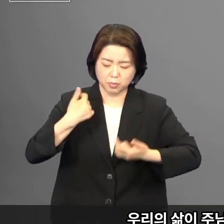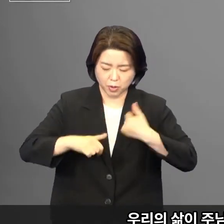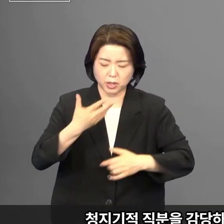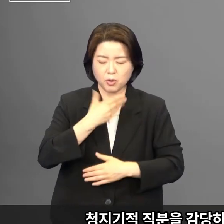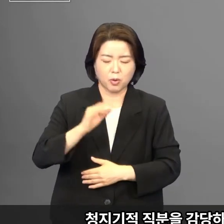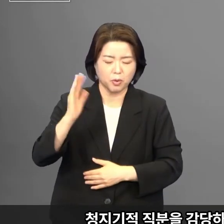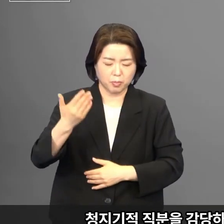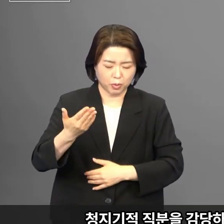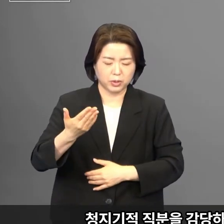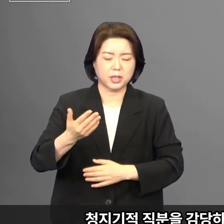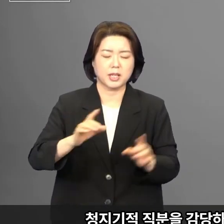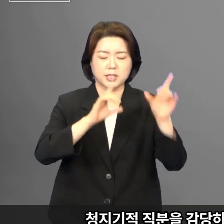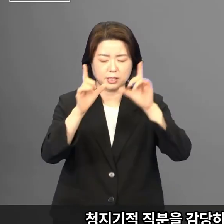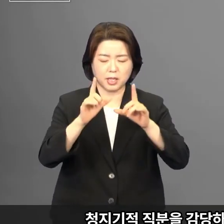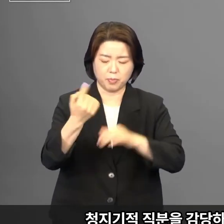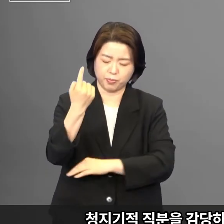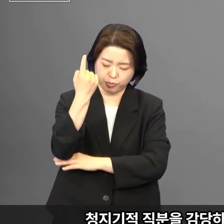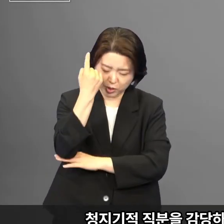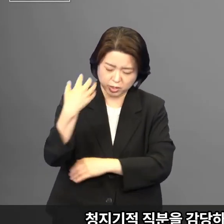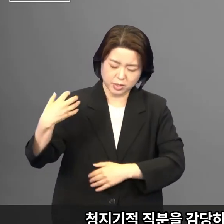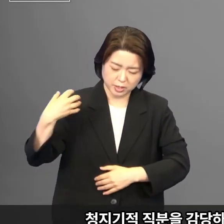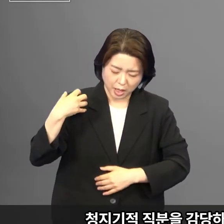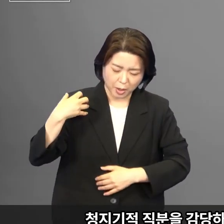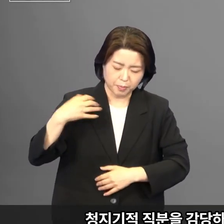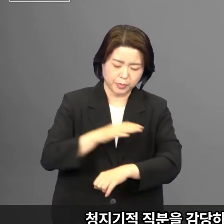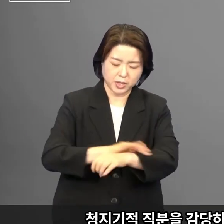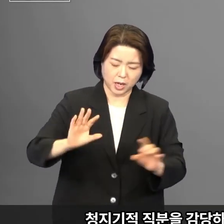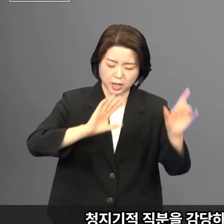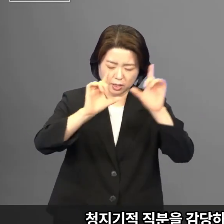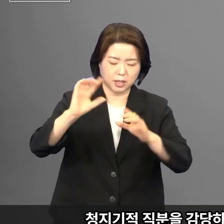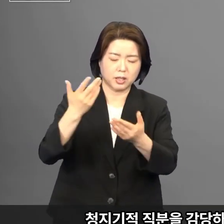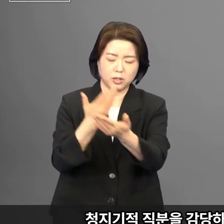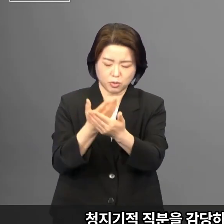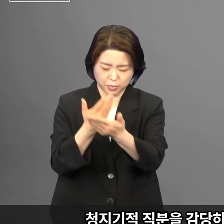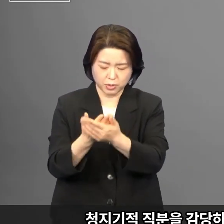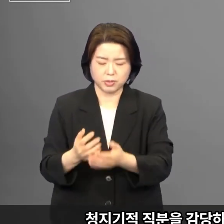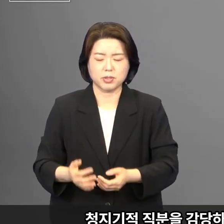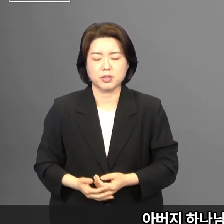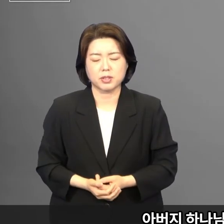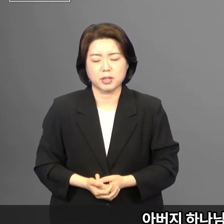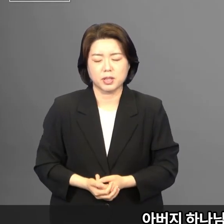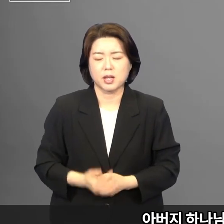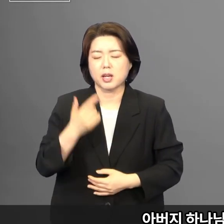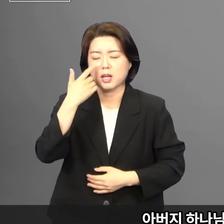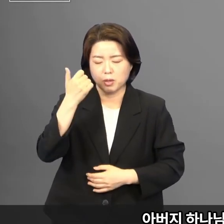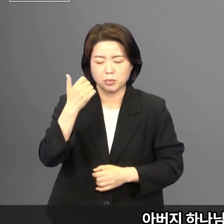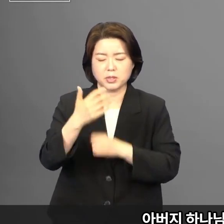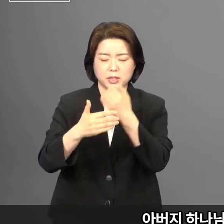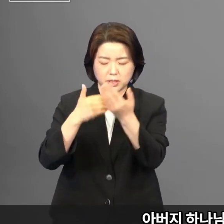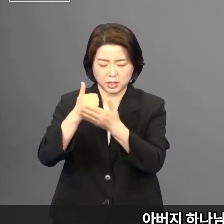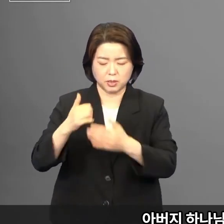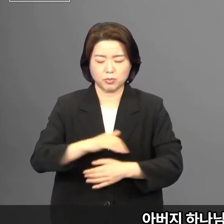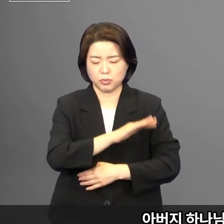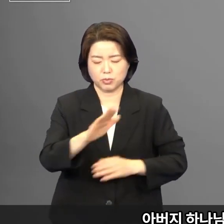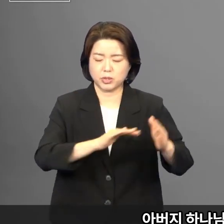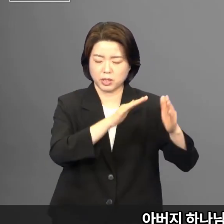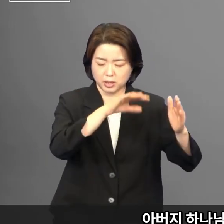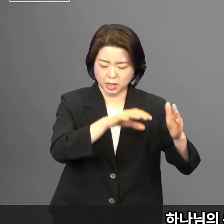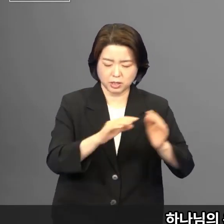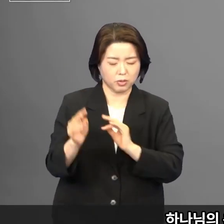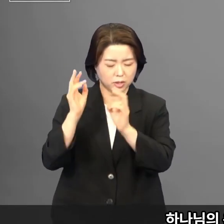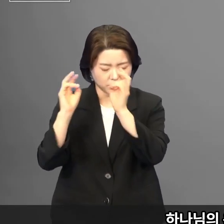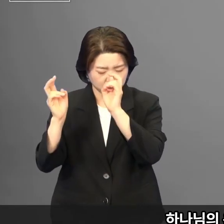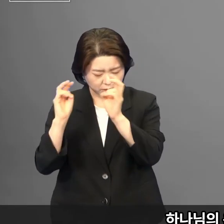삶, 청지기적 직분을 감당하는 삶이 되게 하여 주시옵소서. 아버지 하나님, 저의 가정과